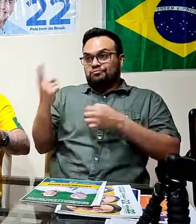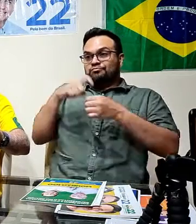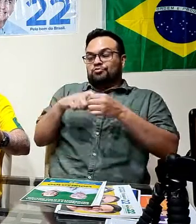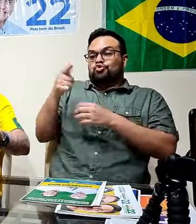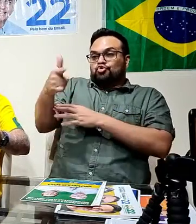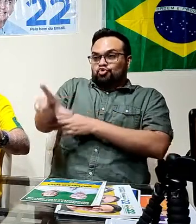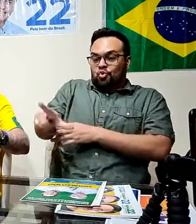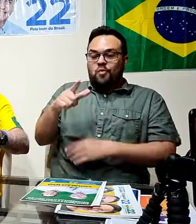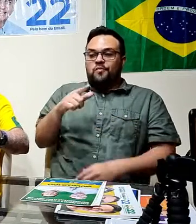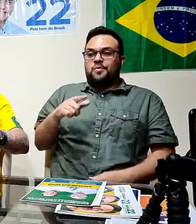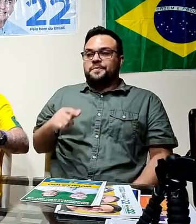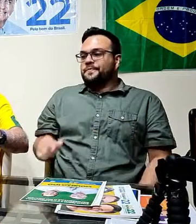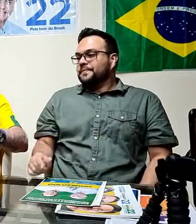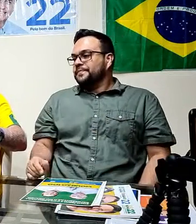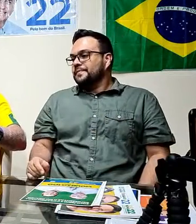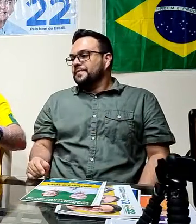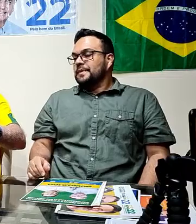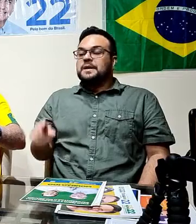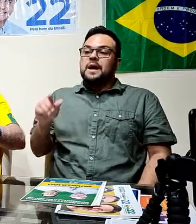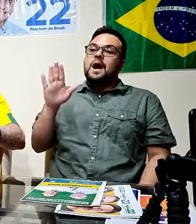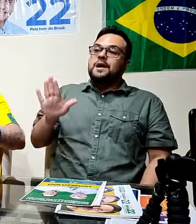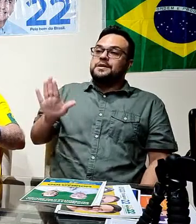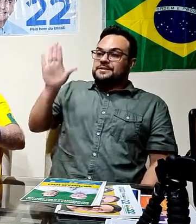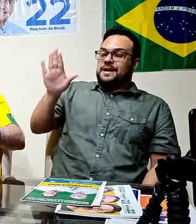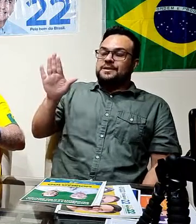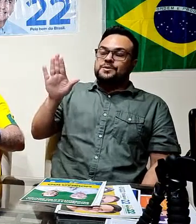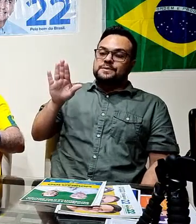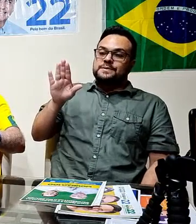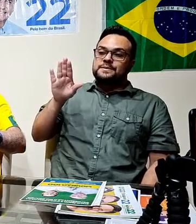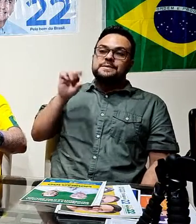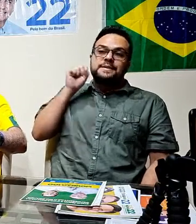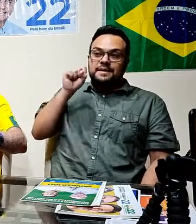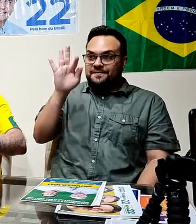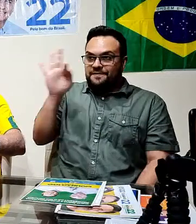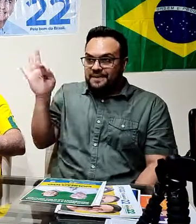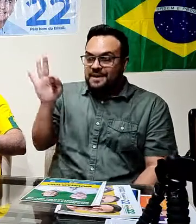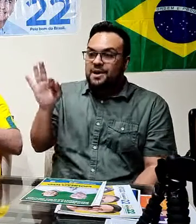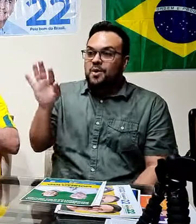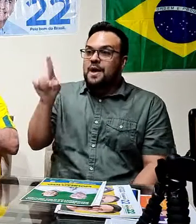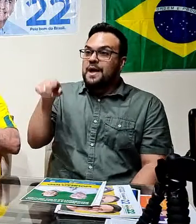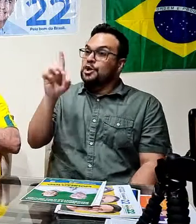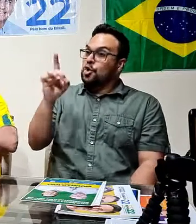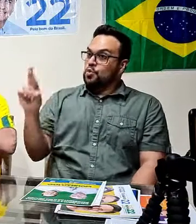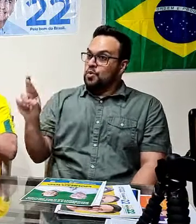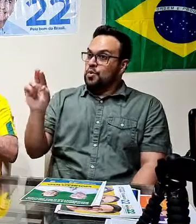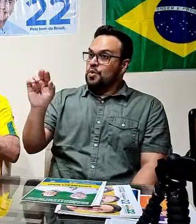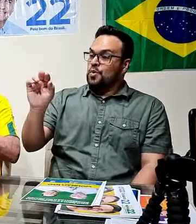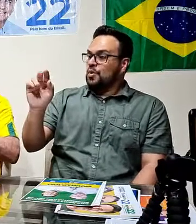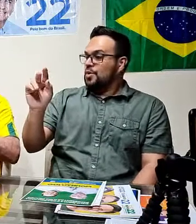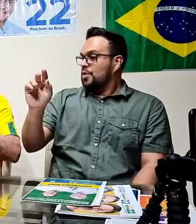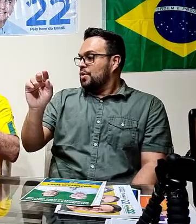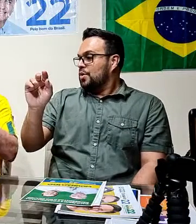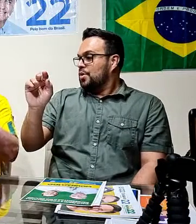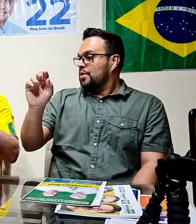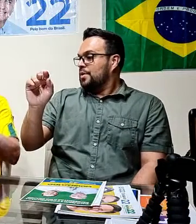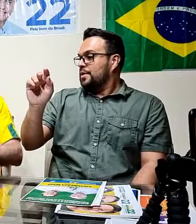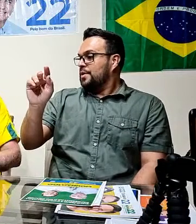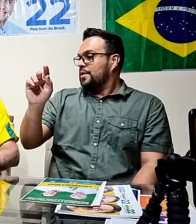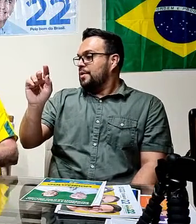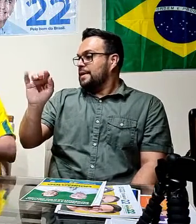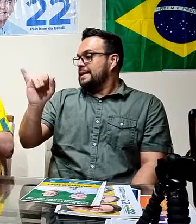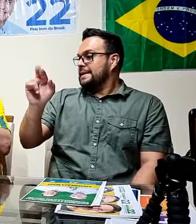e o candidato ali ao Senado Federal é o doutor Ian. Sempre falo, nunca tive problemas, muito